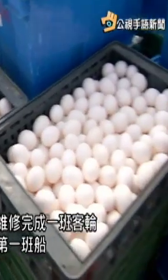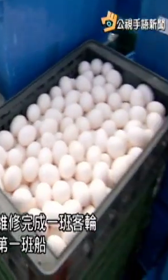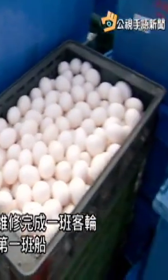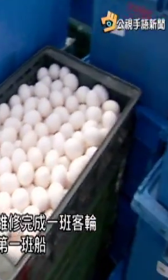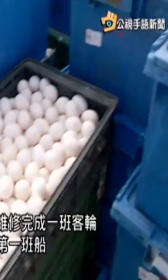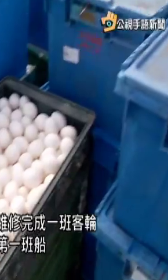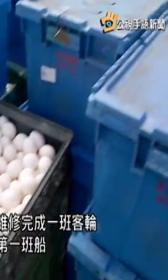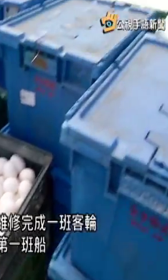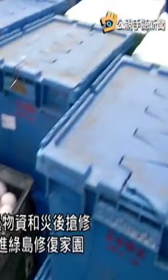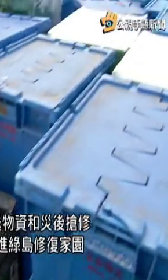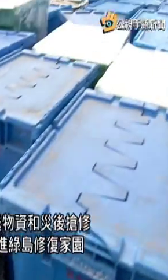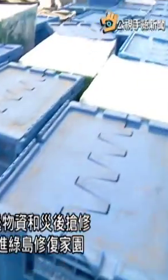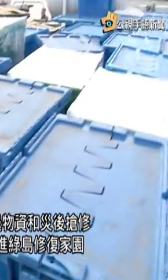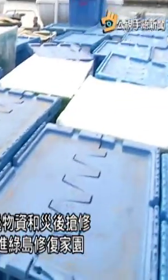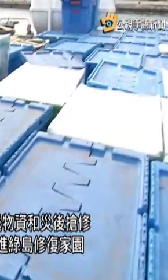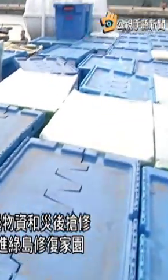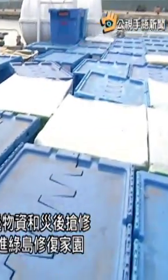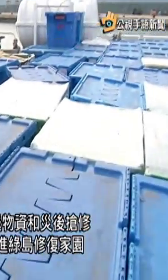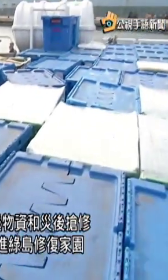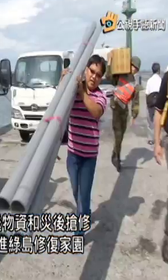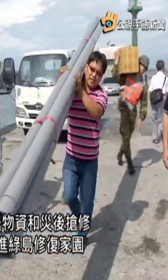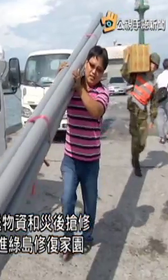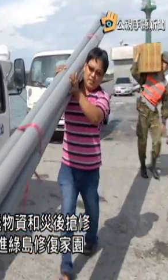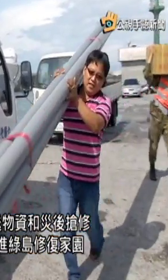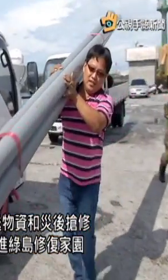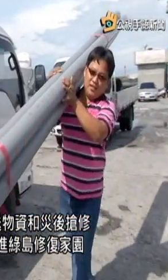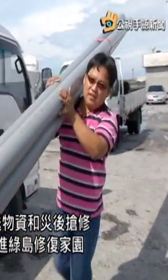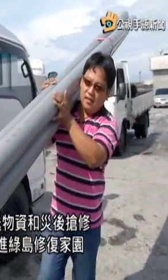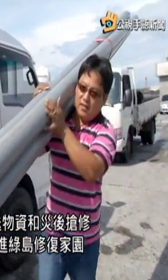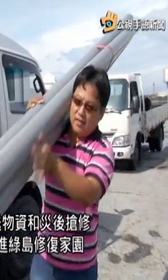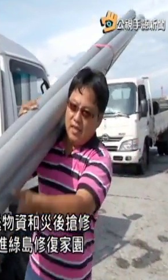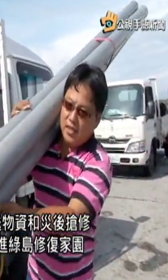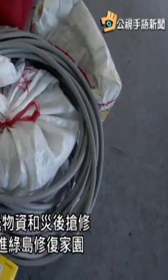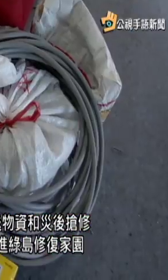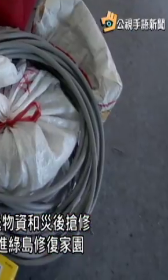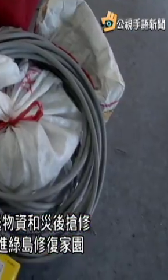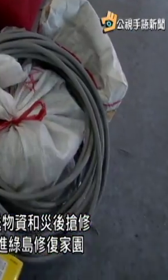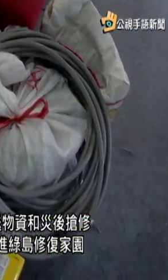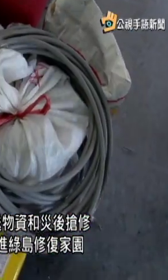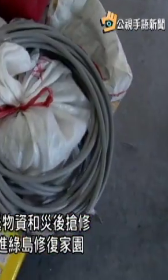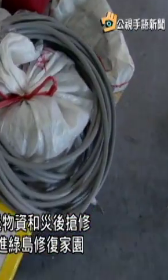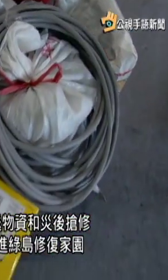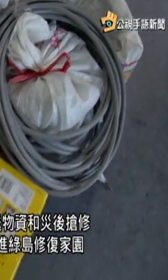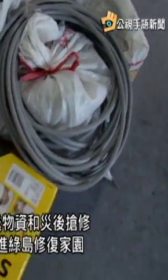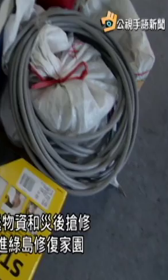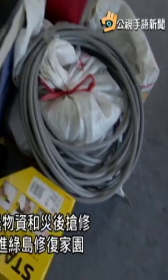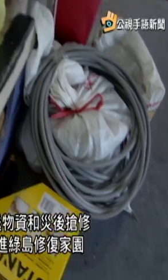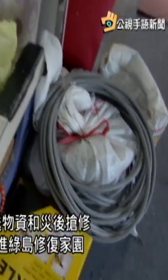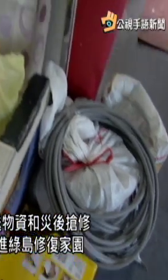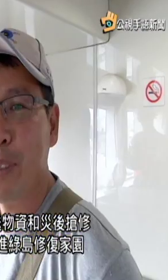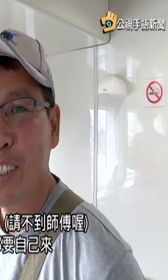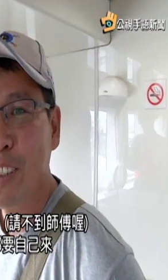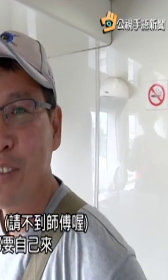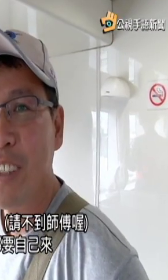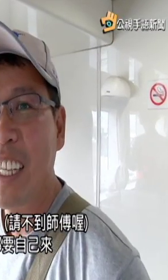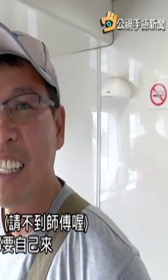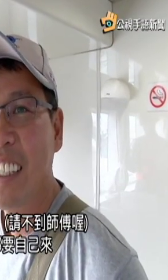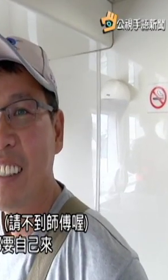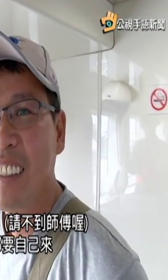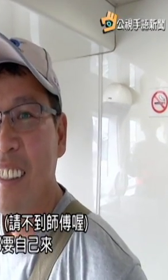班船，民众纷纷运送物资和灾后抢修的简易器材进绿岛修复家园。 请不到师傅吧？ 请不到